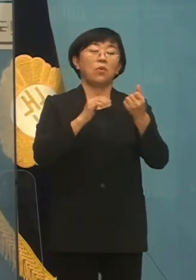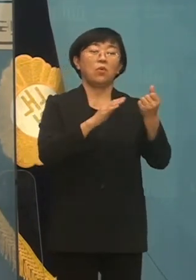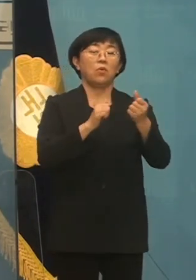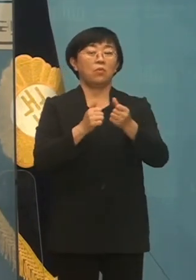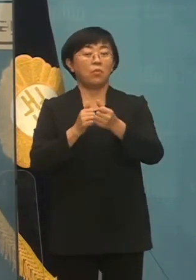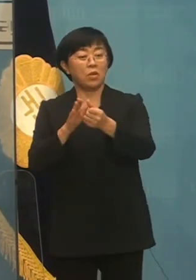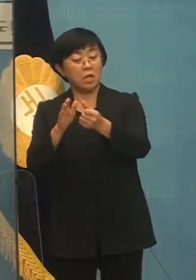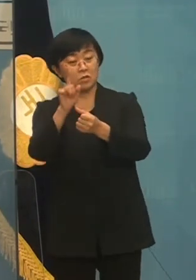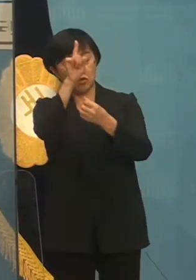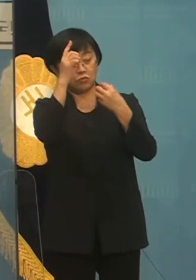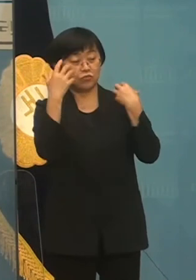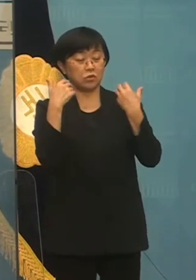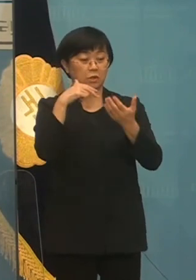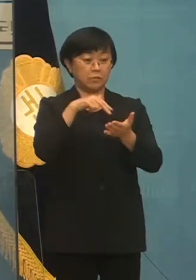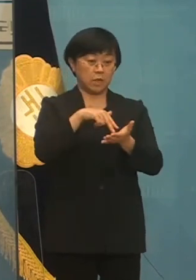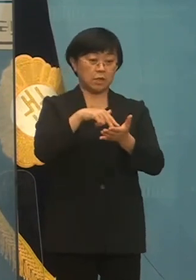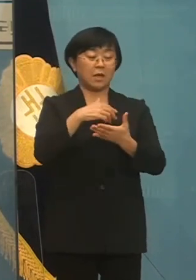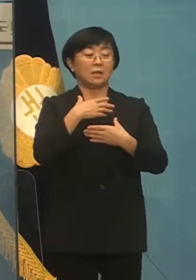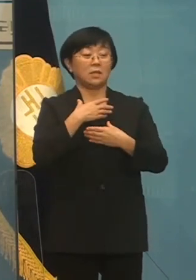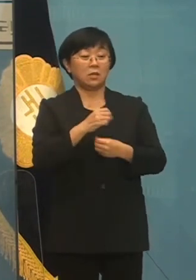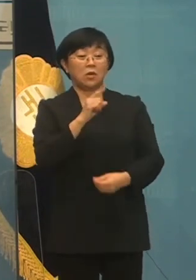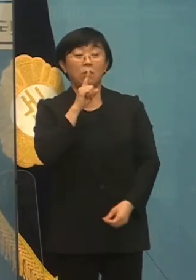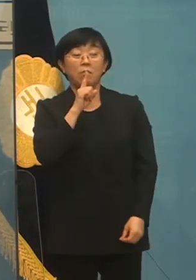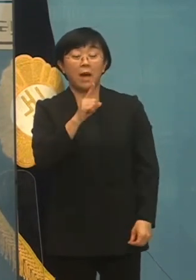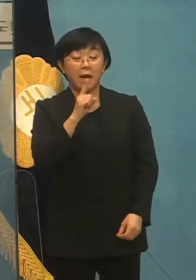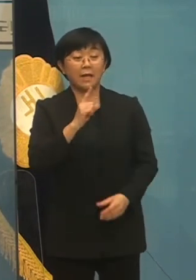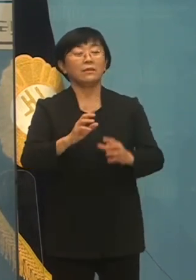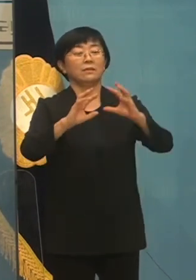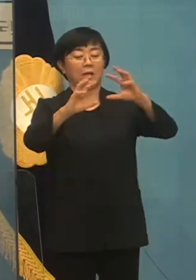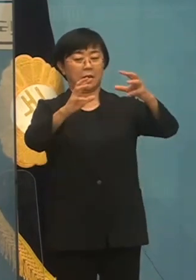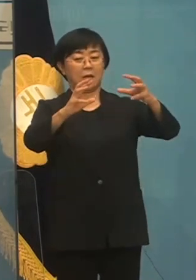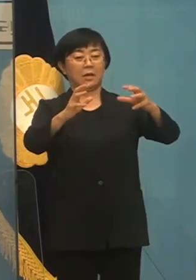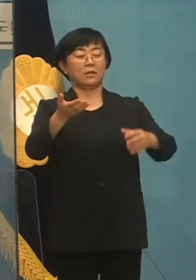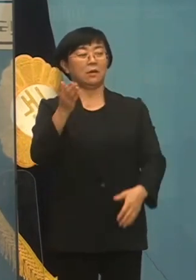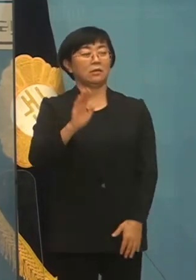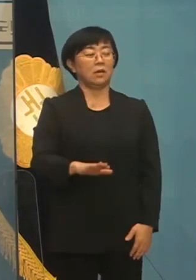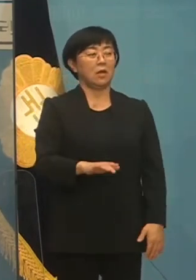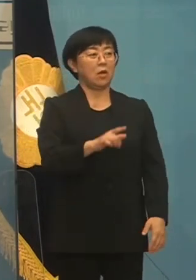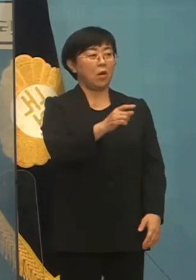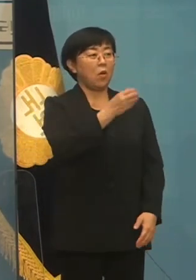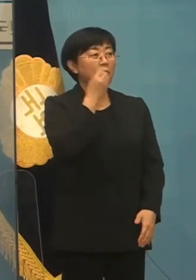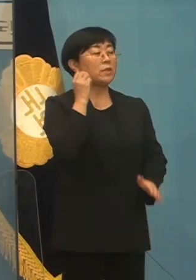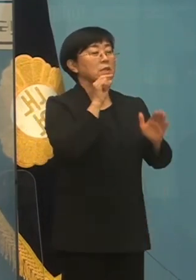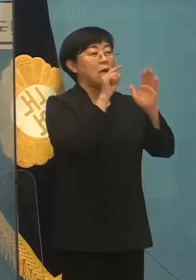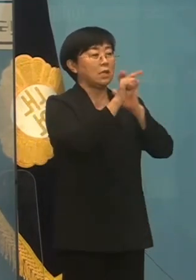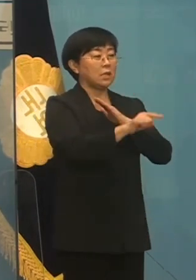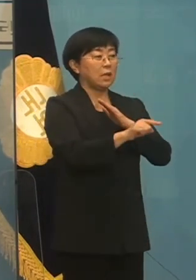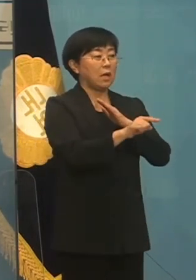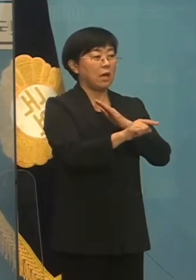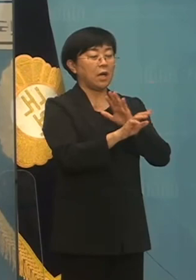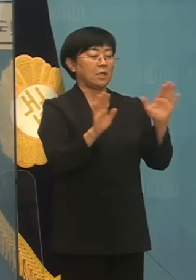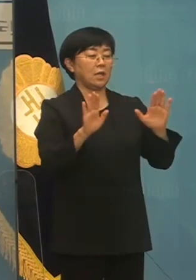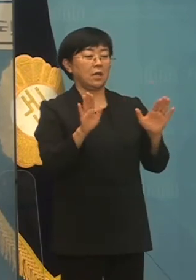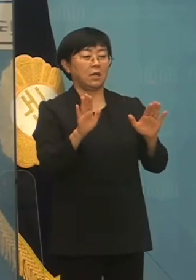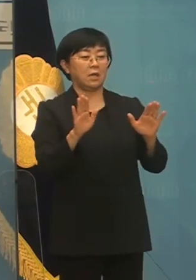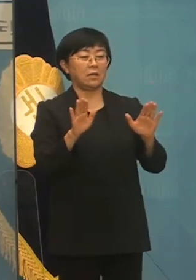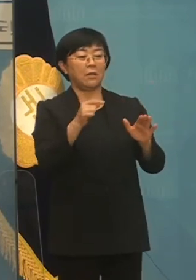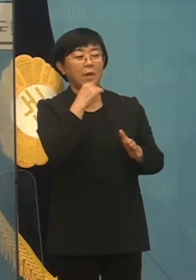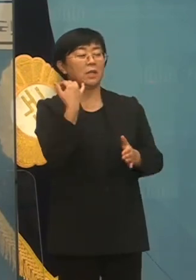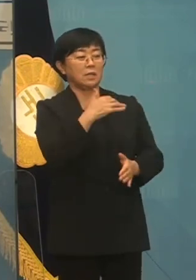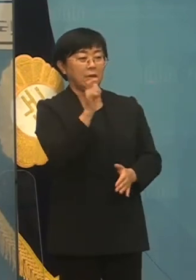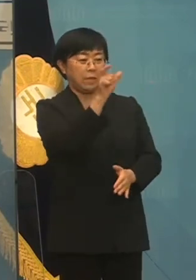보내라고 정부 차원에서 안전하다고 하는 국가입니다. 그러나 외무부 홈페이지에 들어가니까 그조차도 다 빨간 칠을 돼